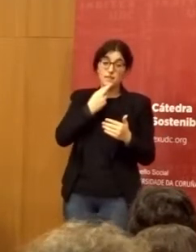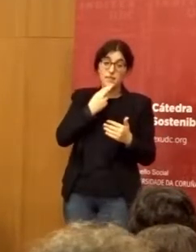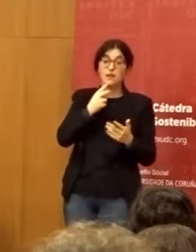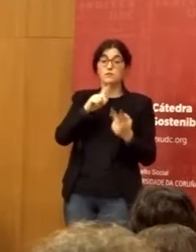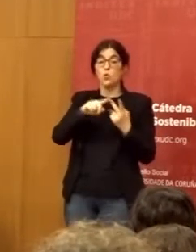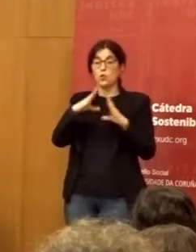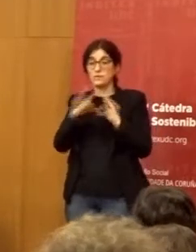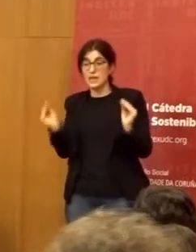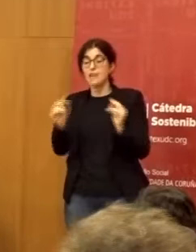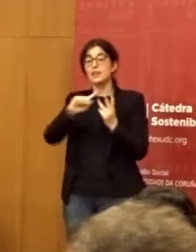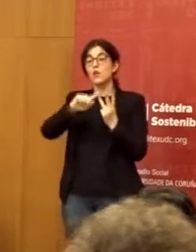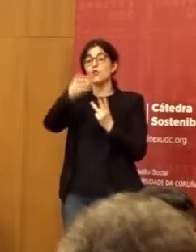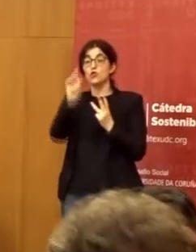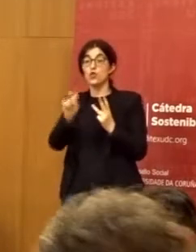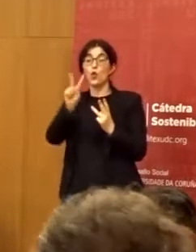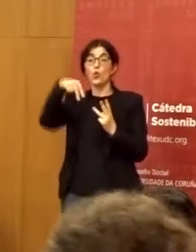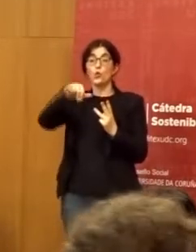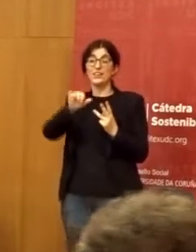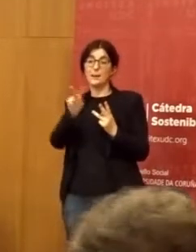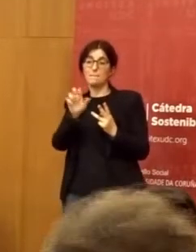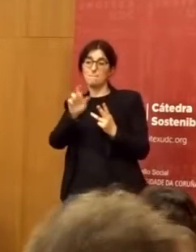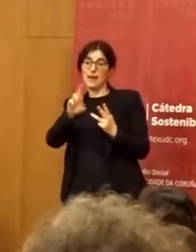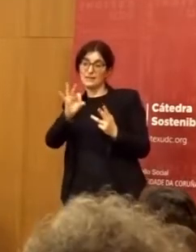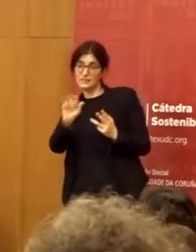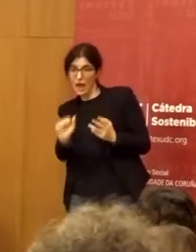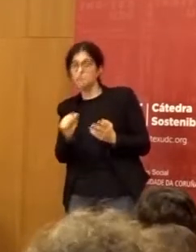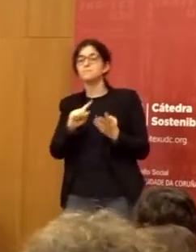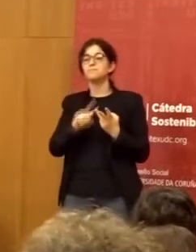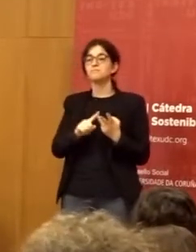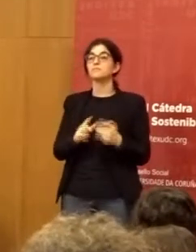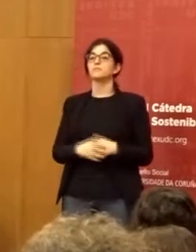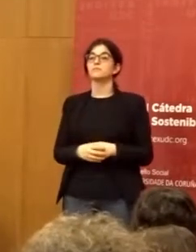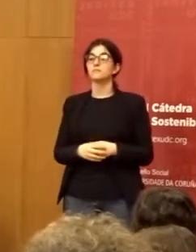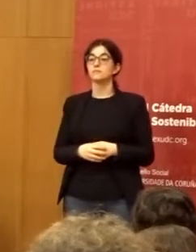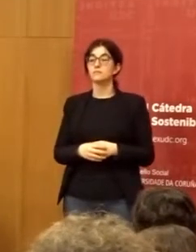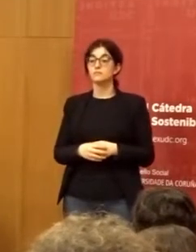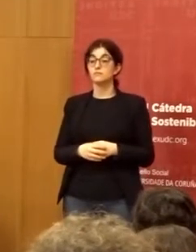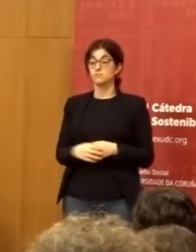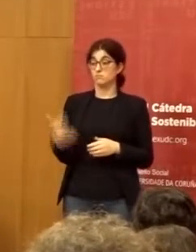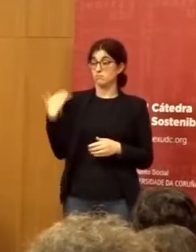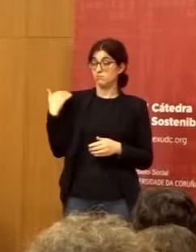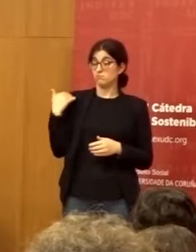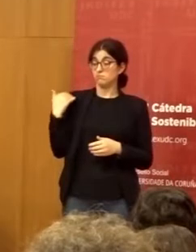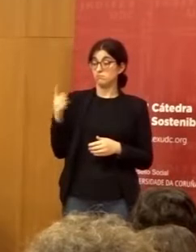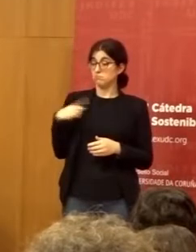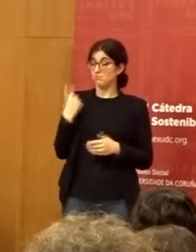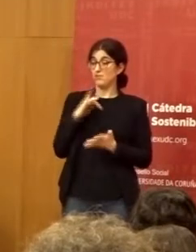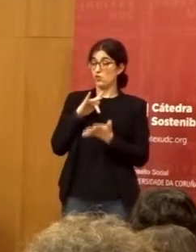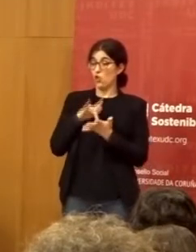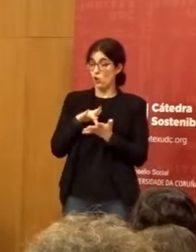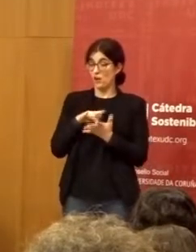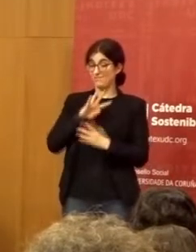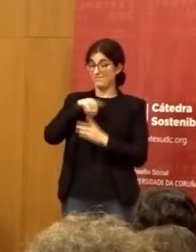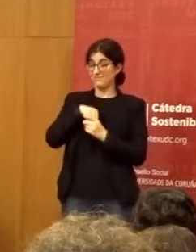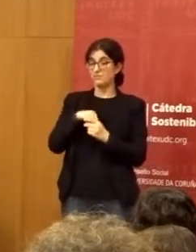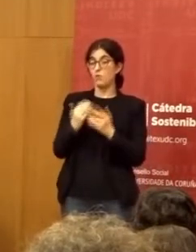la Fundación Universia. En esa línea de compromiso, pues en su día hicimos unas jornadas sobre discapacidad e inclusión